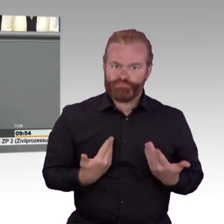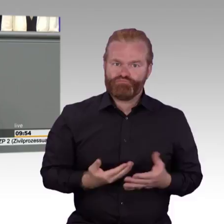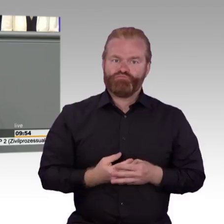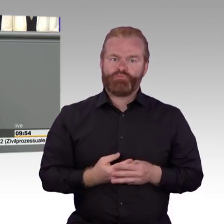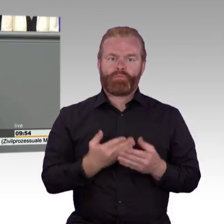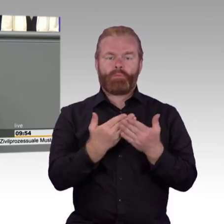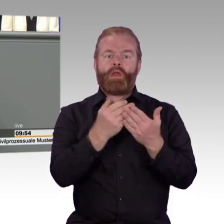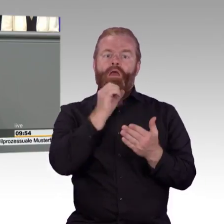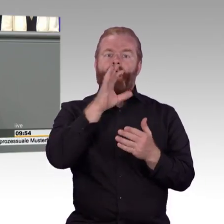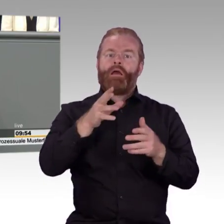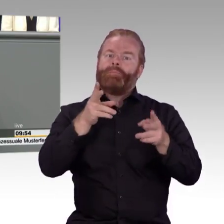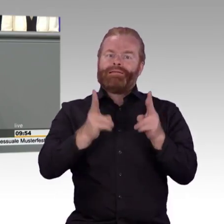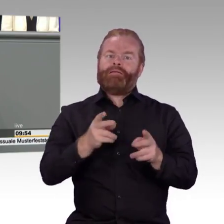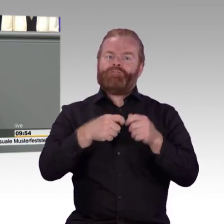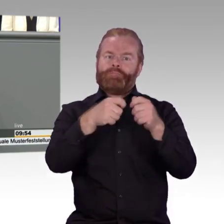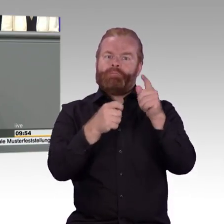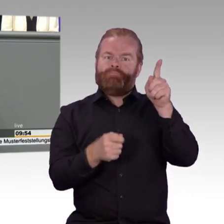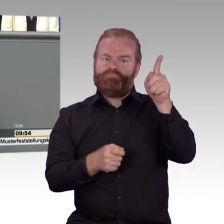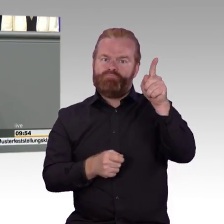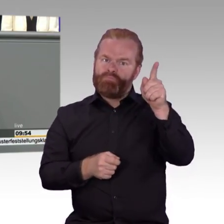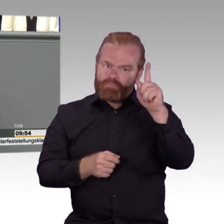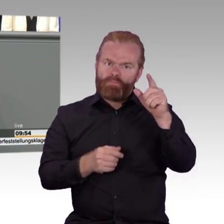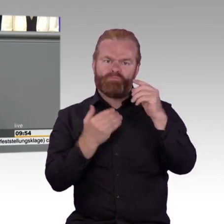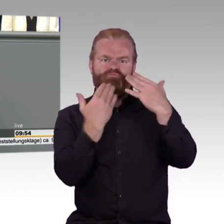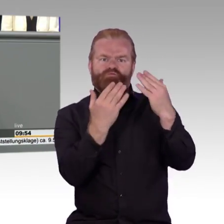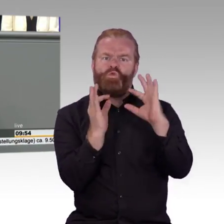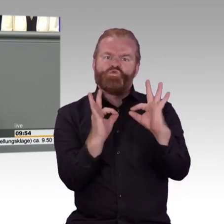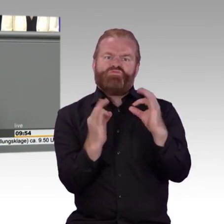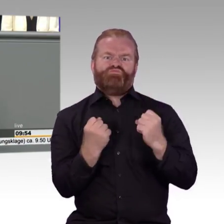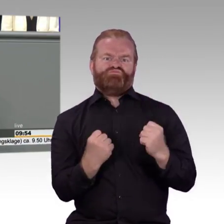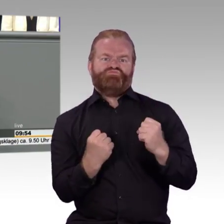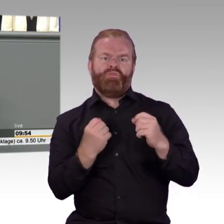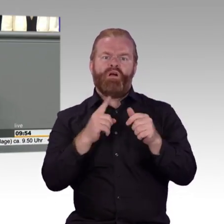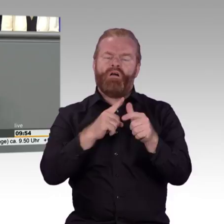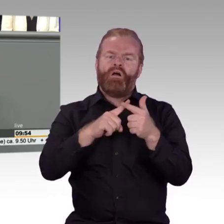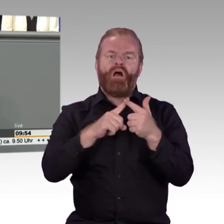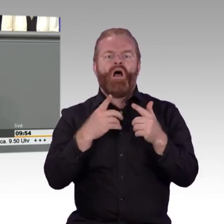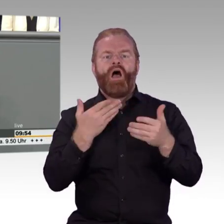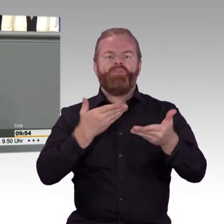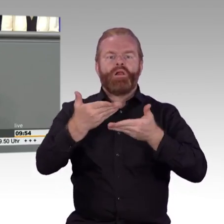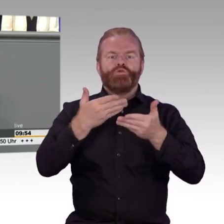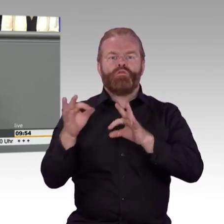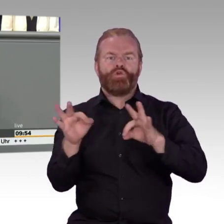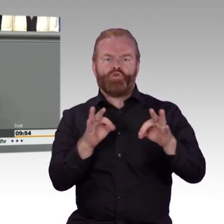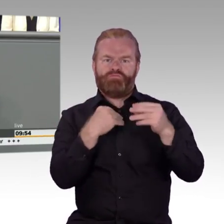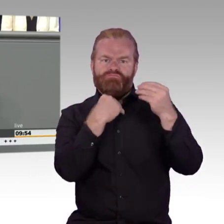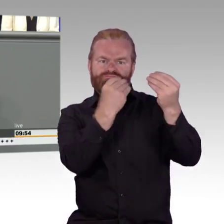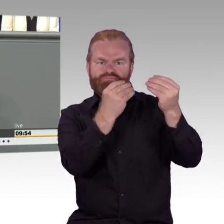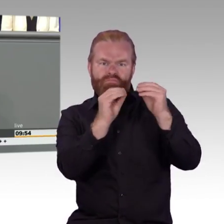Musterfeststellungsverfahren profitieren. Das ist ein großer Fortschritt für Handwerker und Unternehmer, den sie nicht kleinreden dürfen. Und, meine Damen und